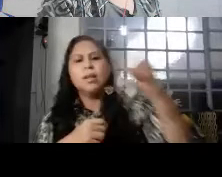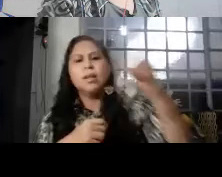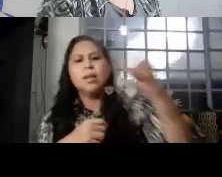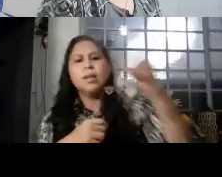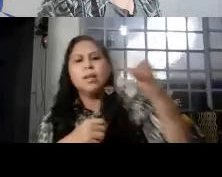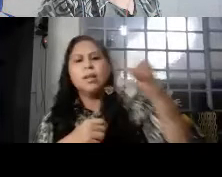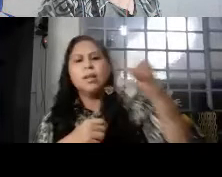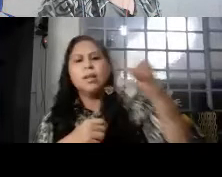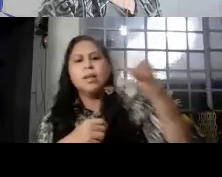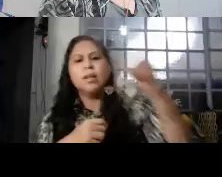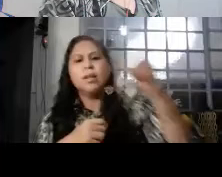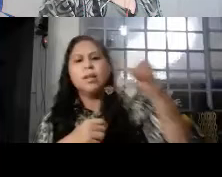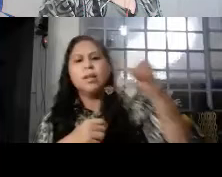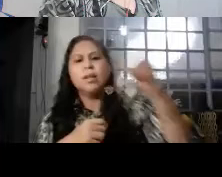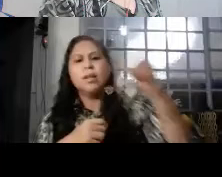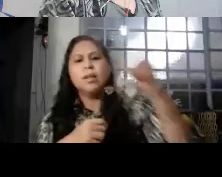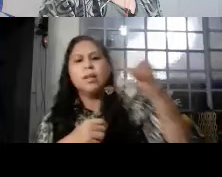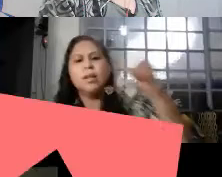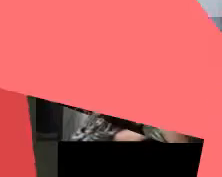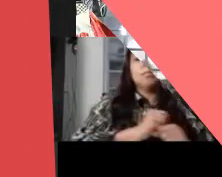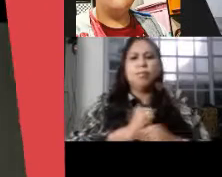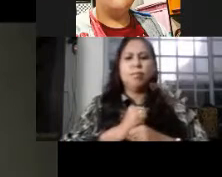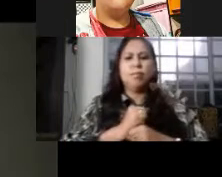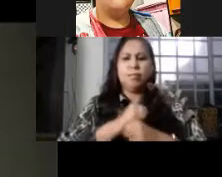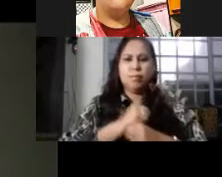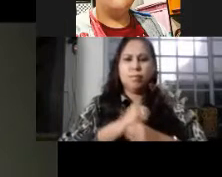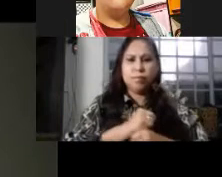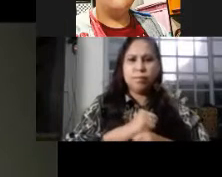yeah, yeah, yeah.